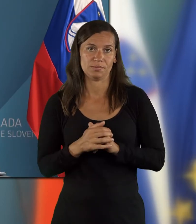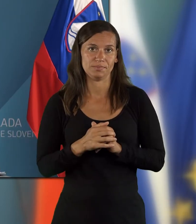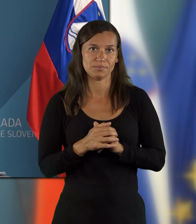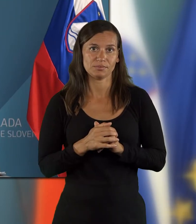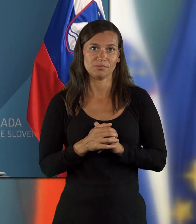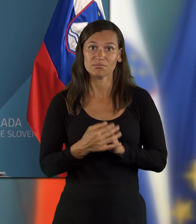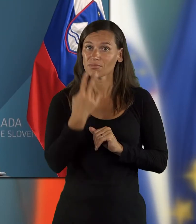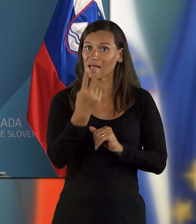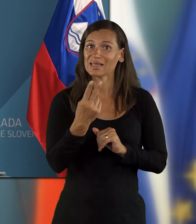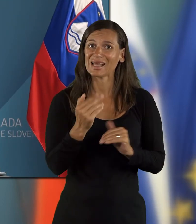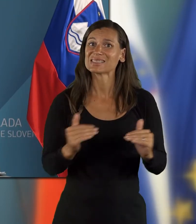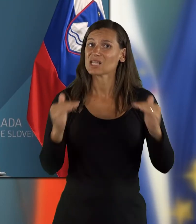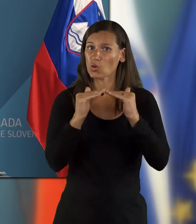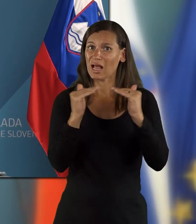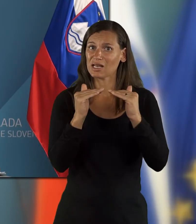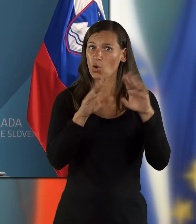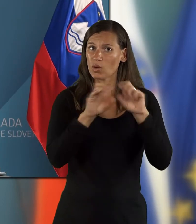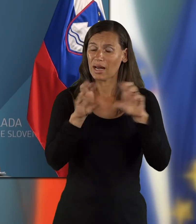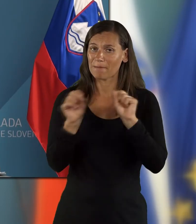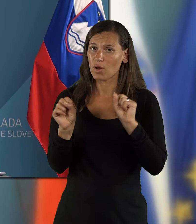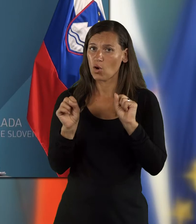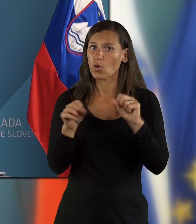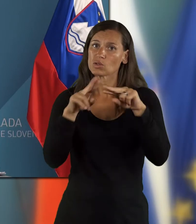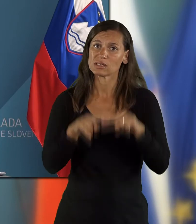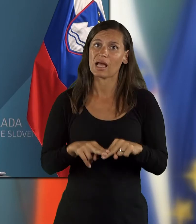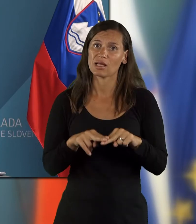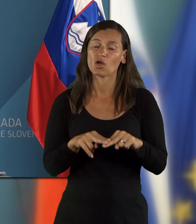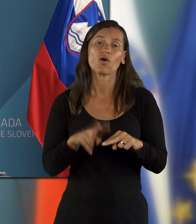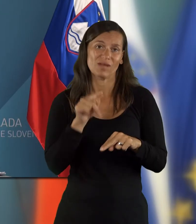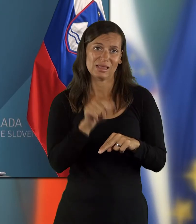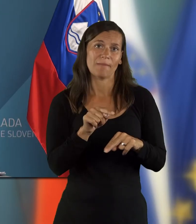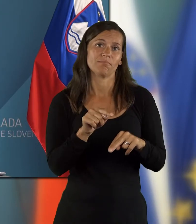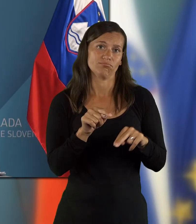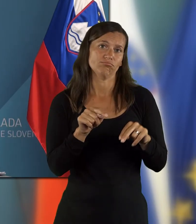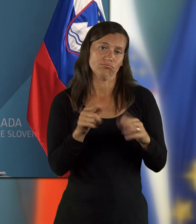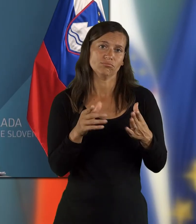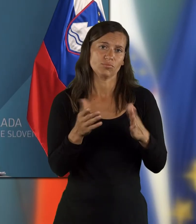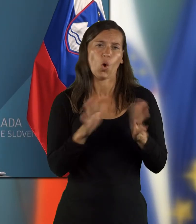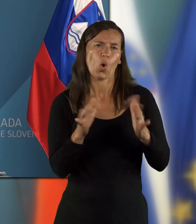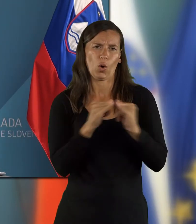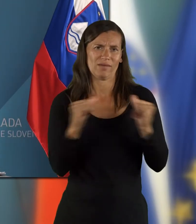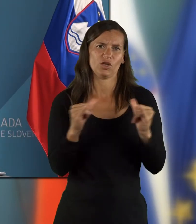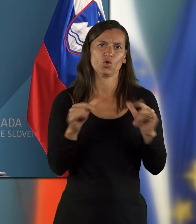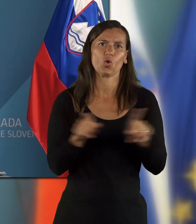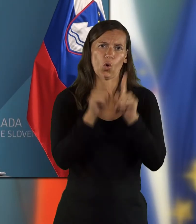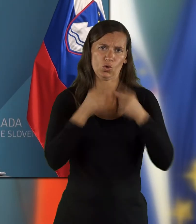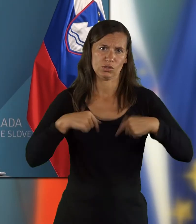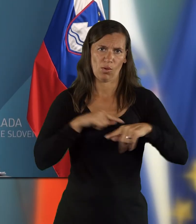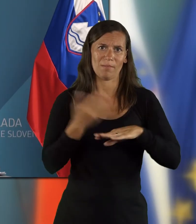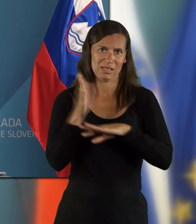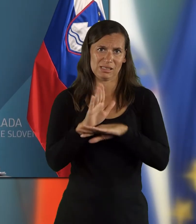ministrov. Kar se tiče izravnalnih ukrepov, ostajajo v tem okviru, kot smo